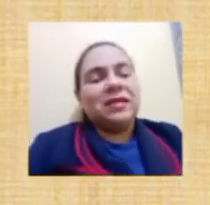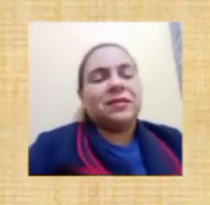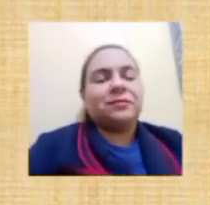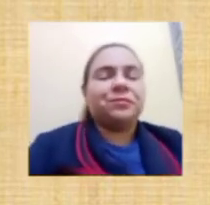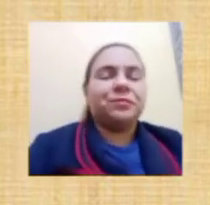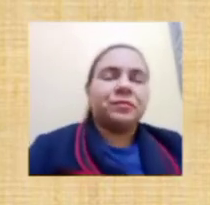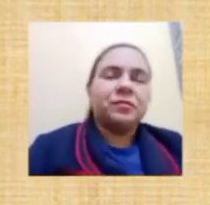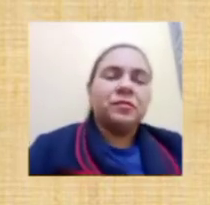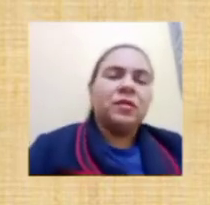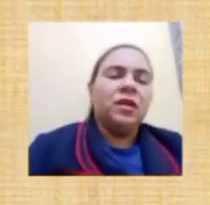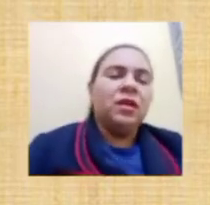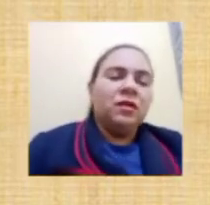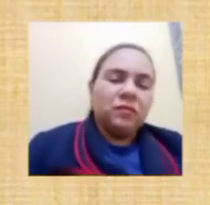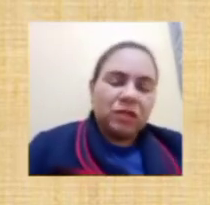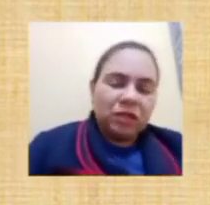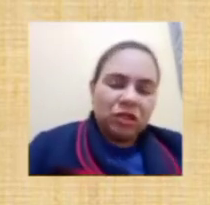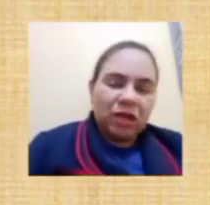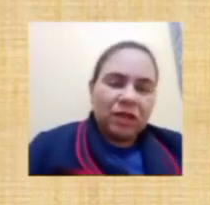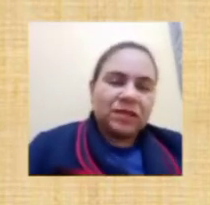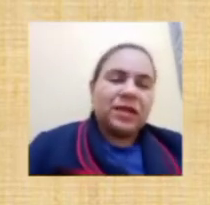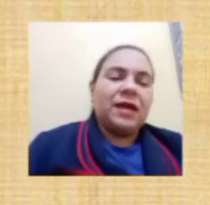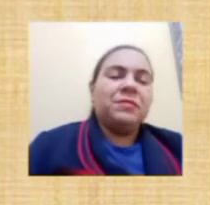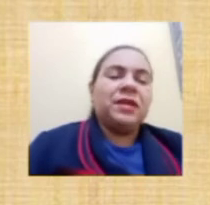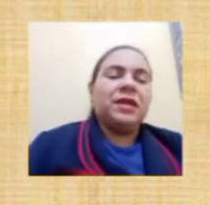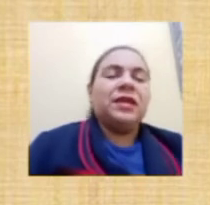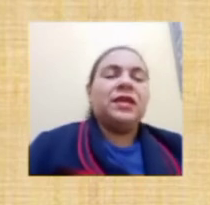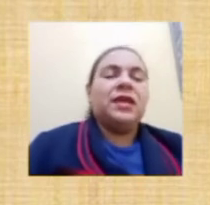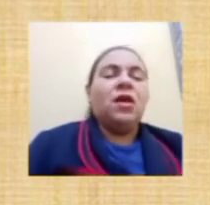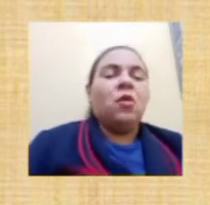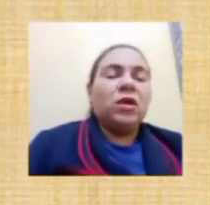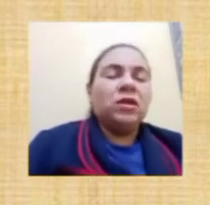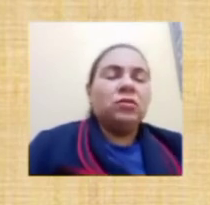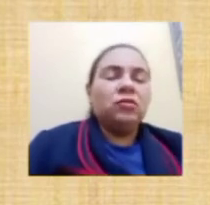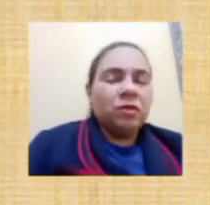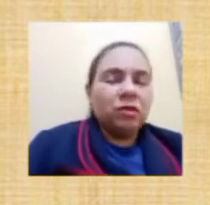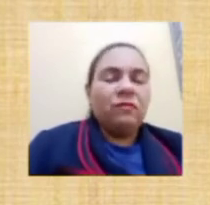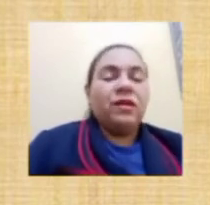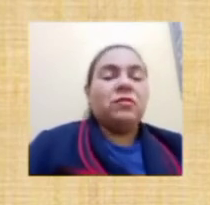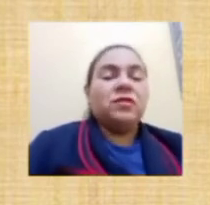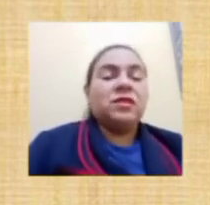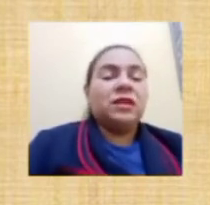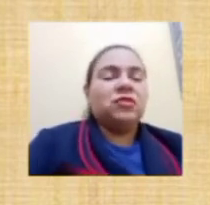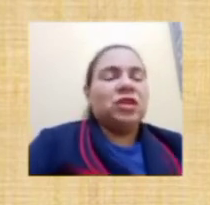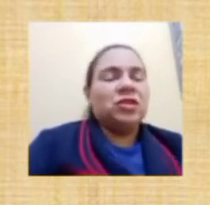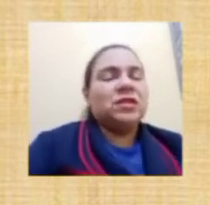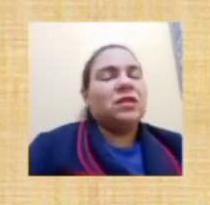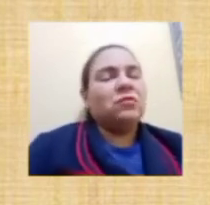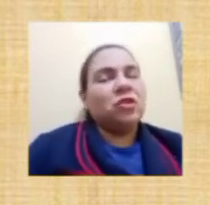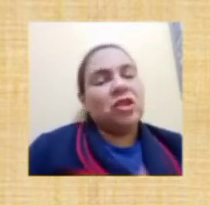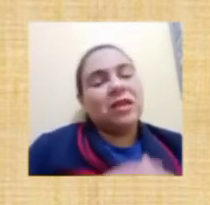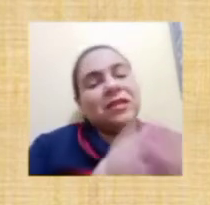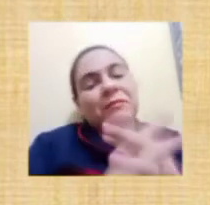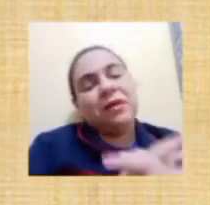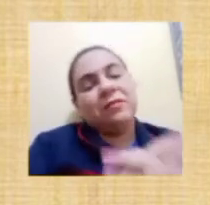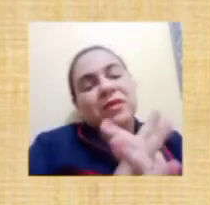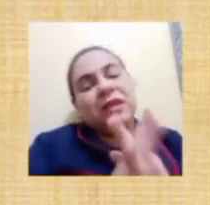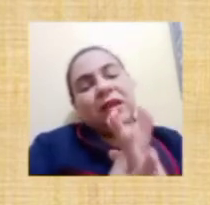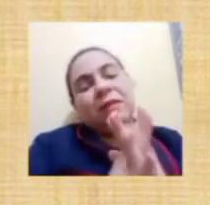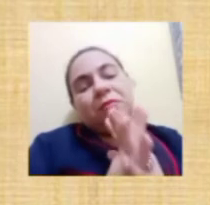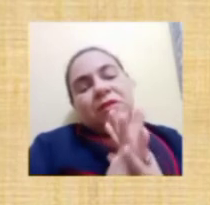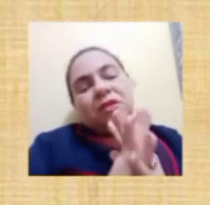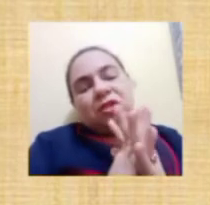Então, menos 3, ou mais 3, mais 8, dá mais 11, com mais 15,